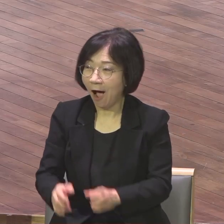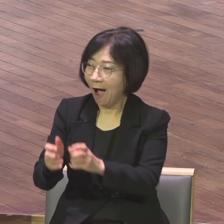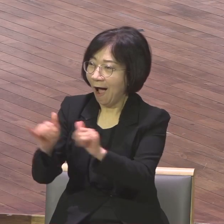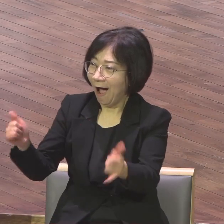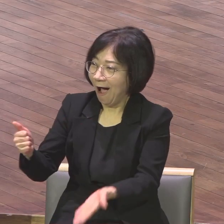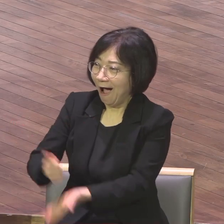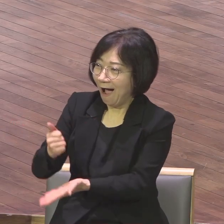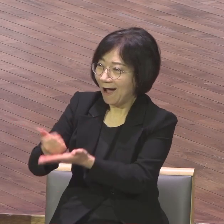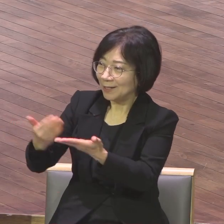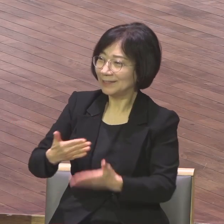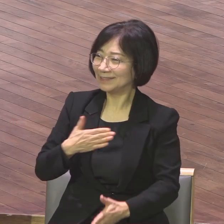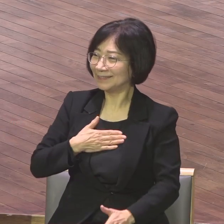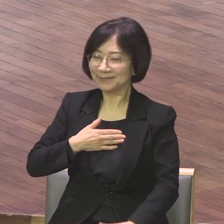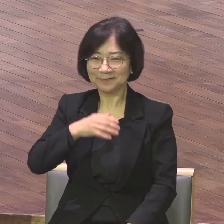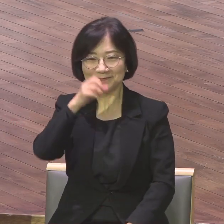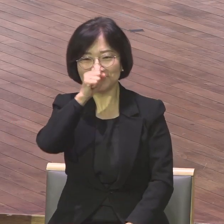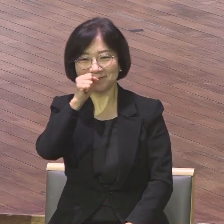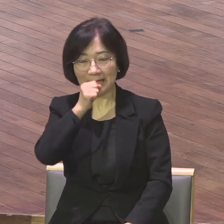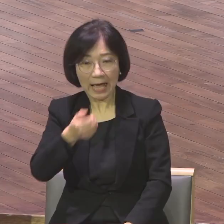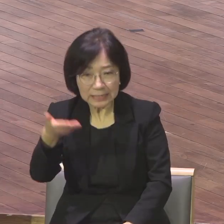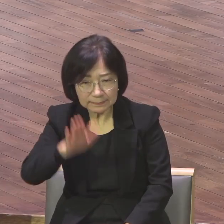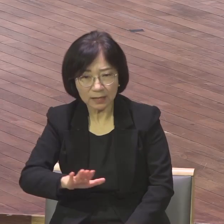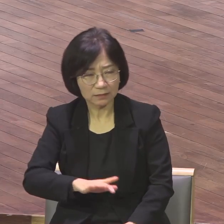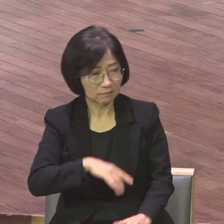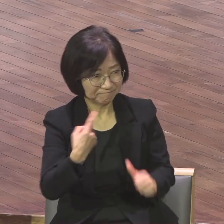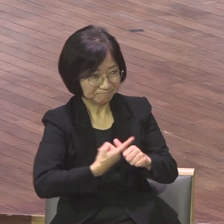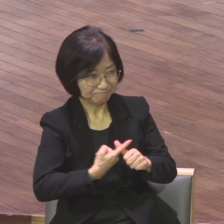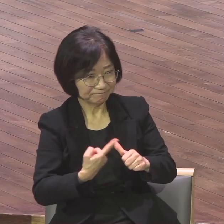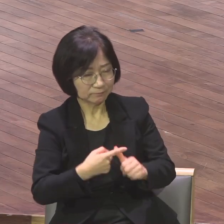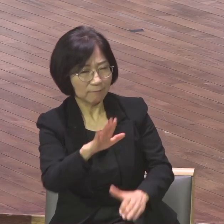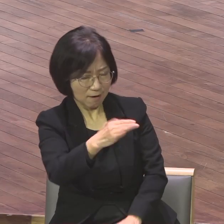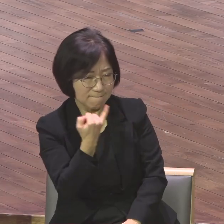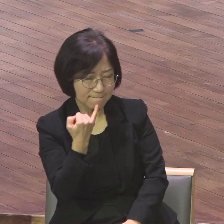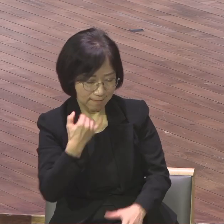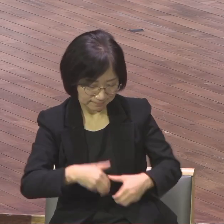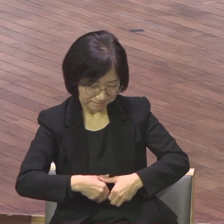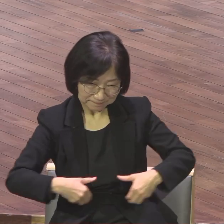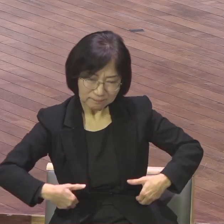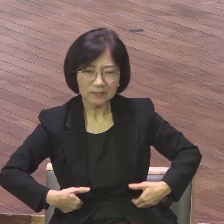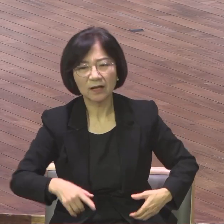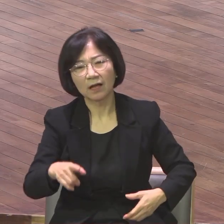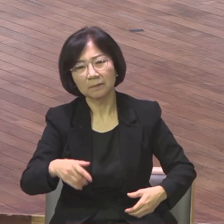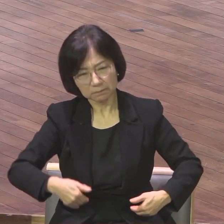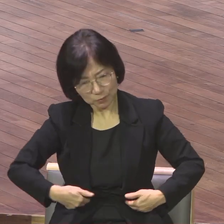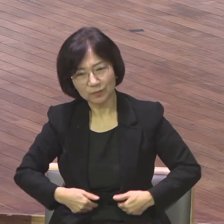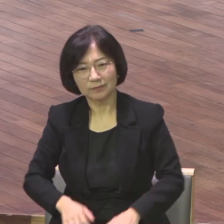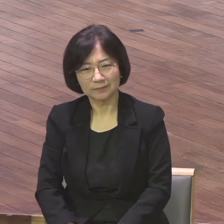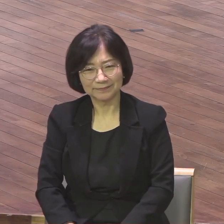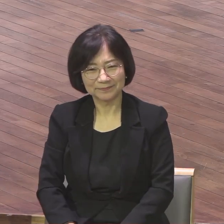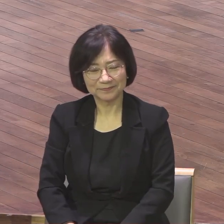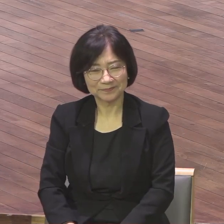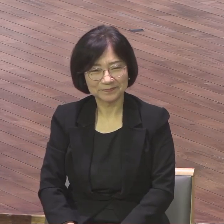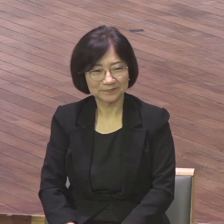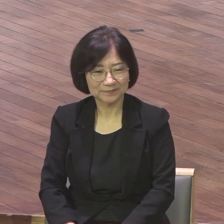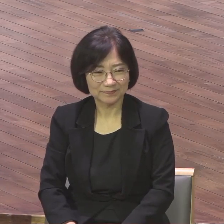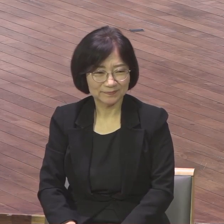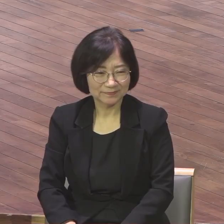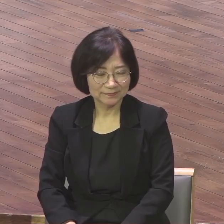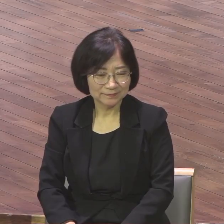돼요. 조롱하고 비방해도 괜찮아. 그럴 수 있지 뭐. 넘어설 수 있어야 돼요. 특별히 중요한